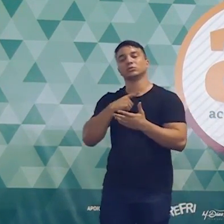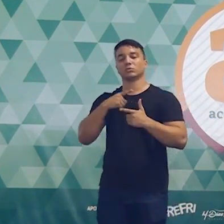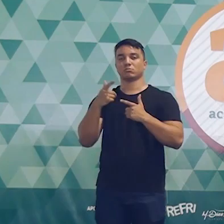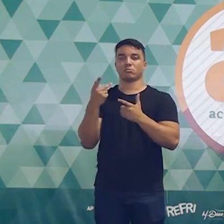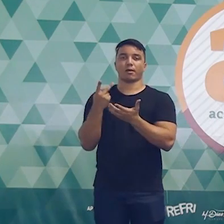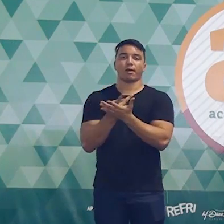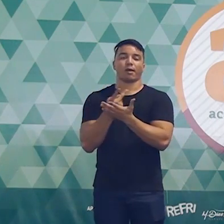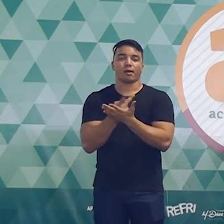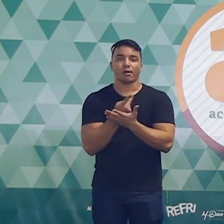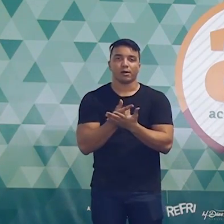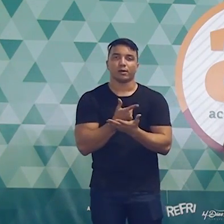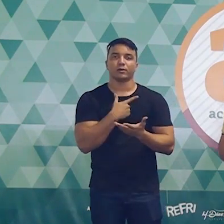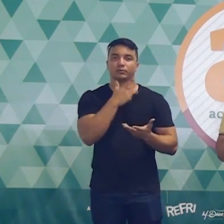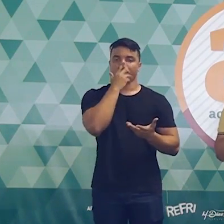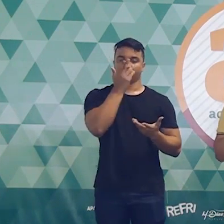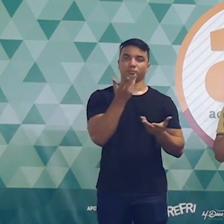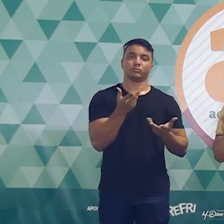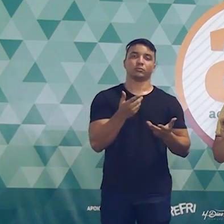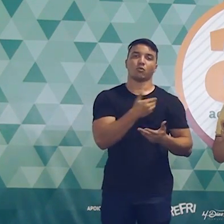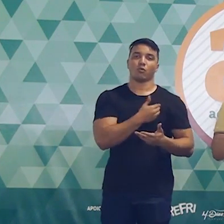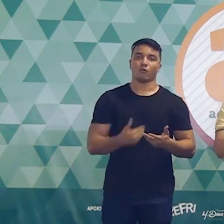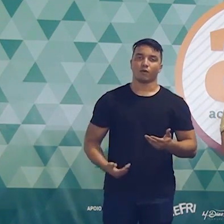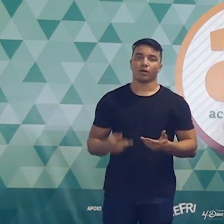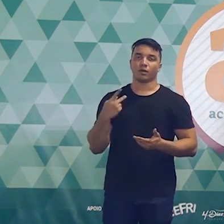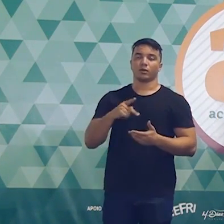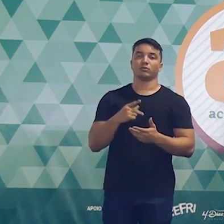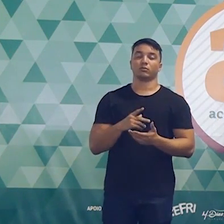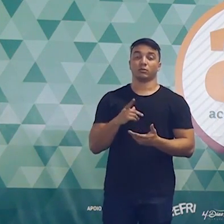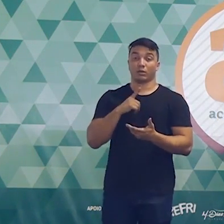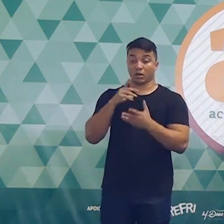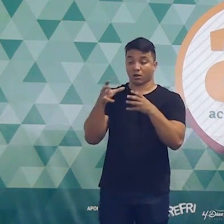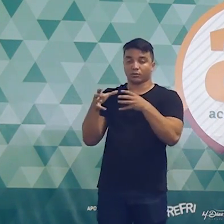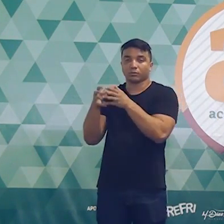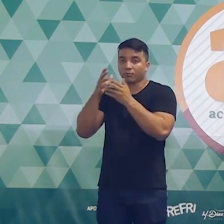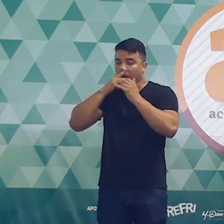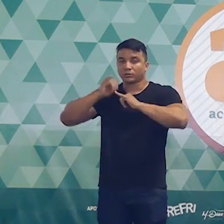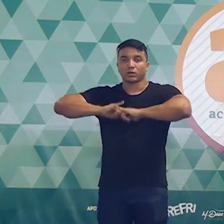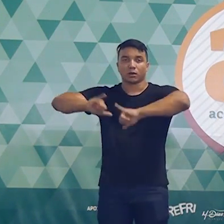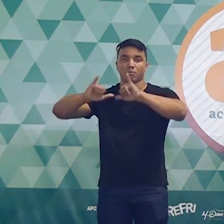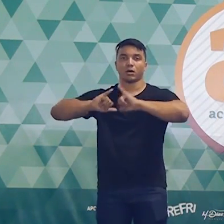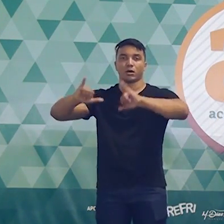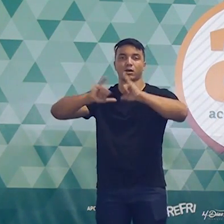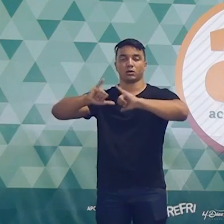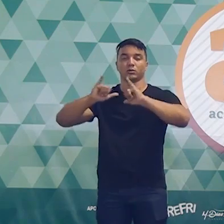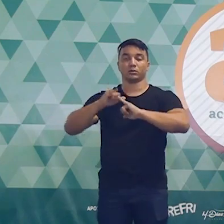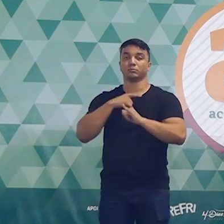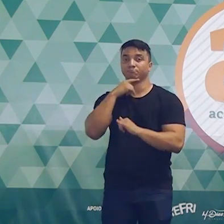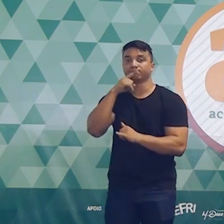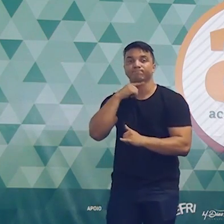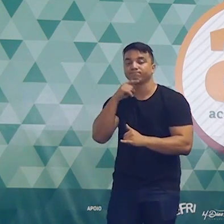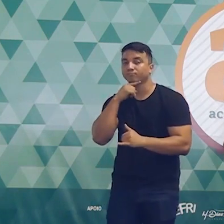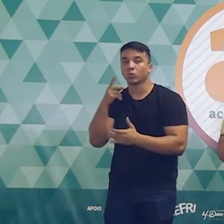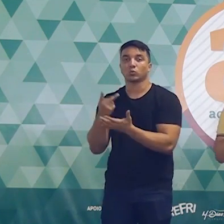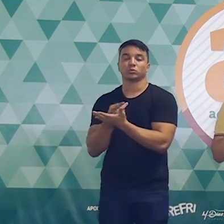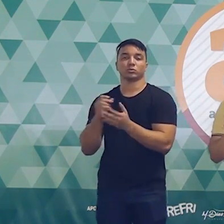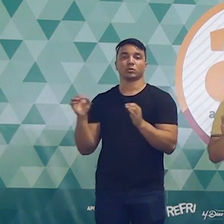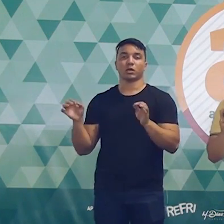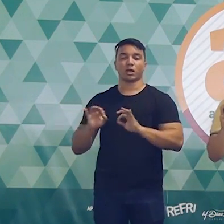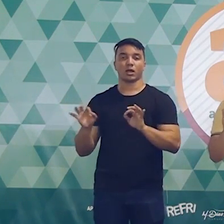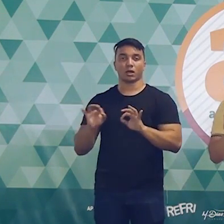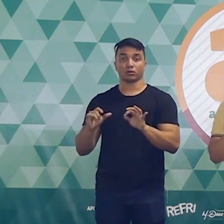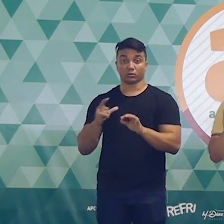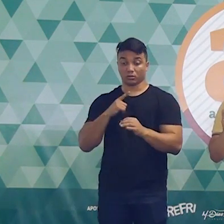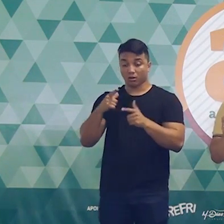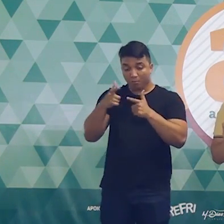deixe de haver algum investimento governamental, sem que alguma campanha conscientizadora pudesse acontecer e não está acontecendo.